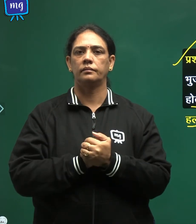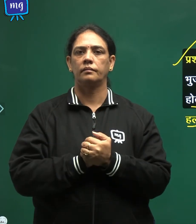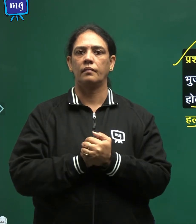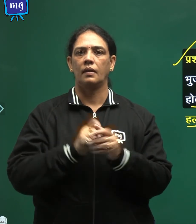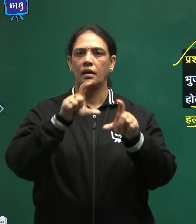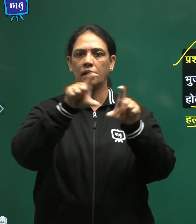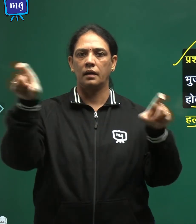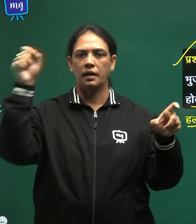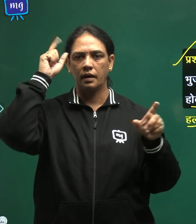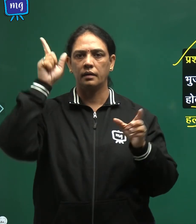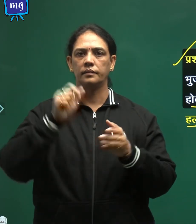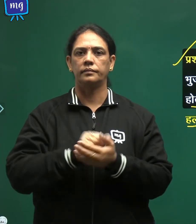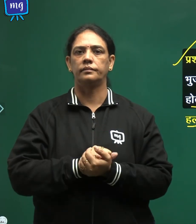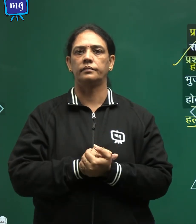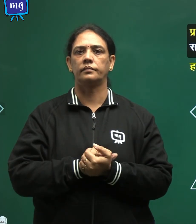समझ आ गया?